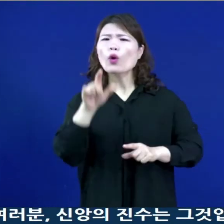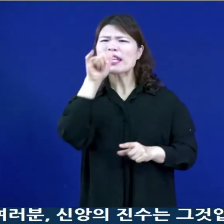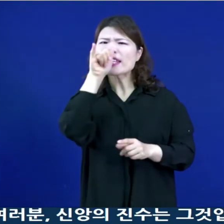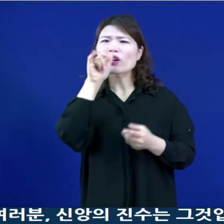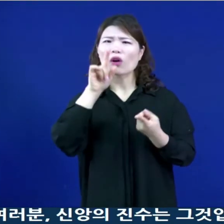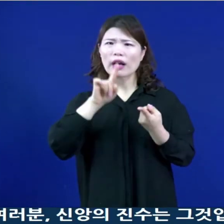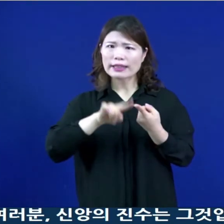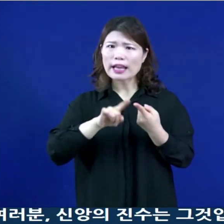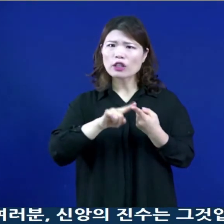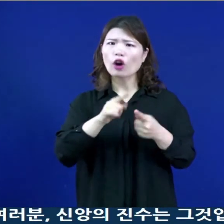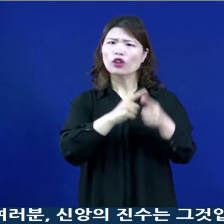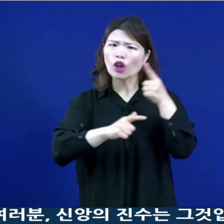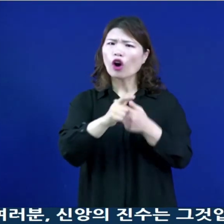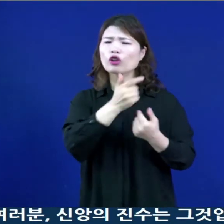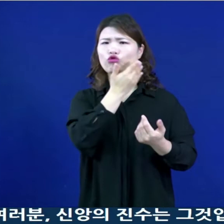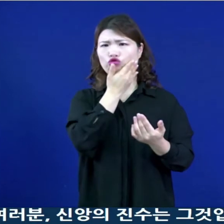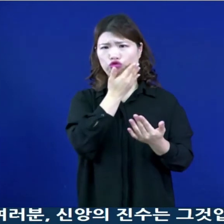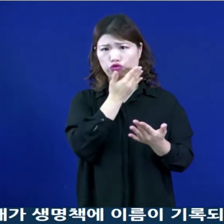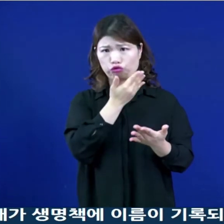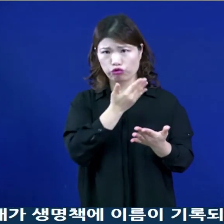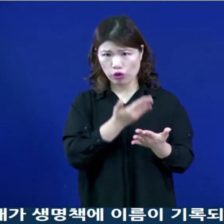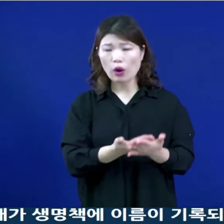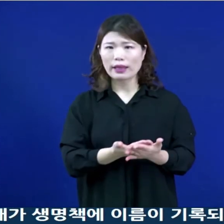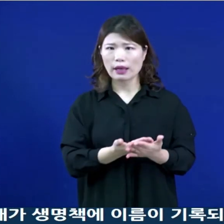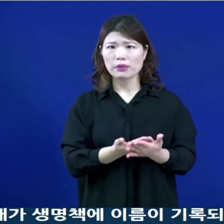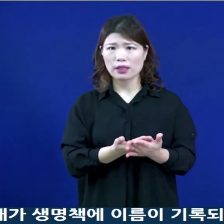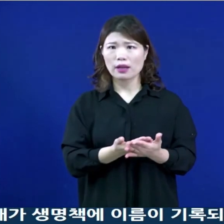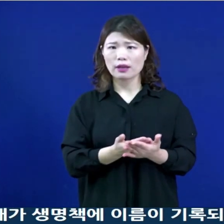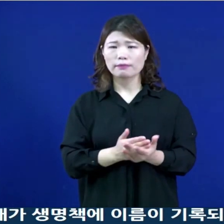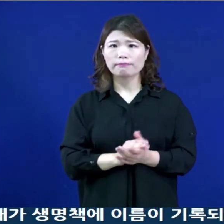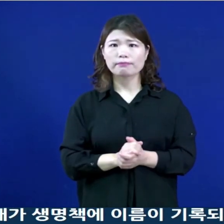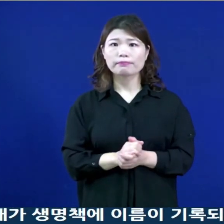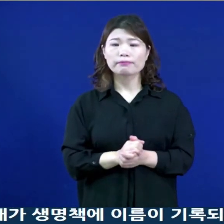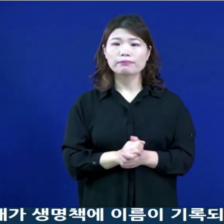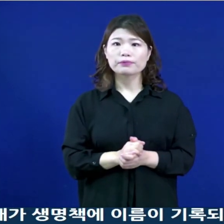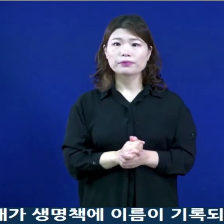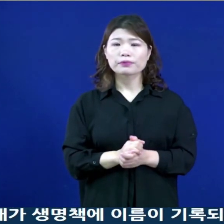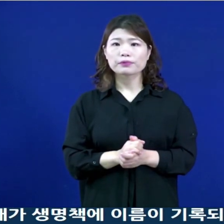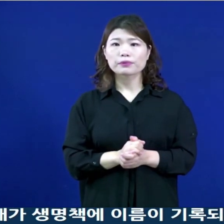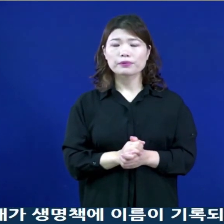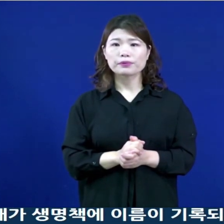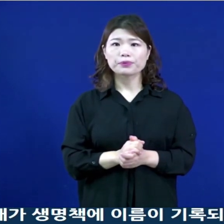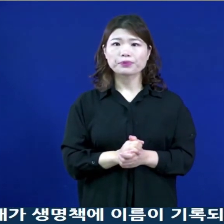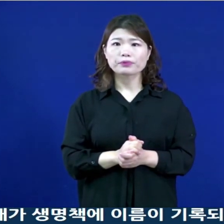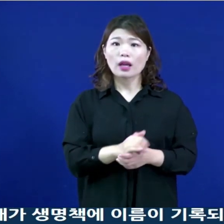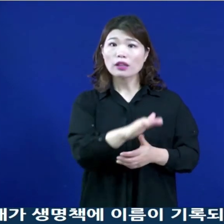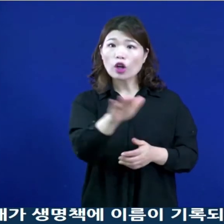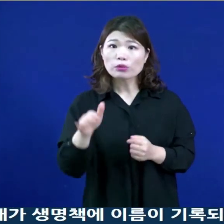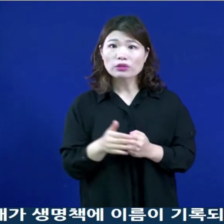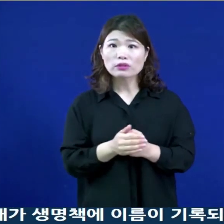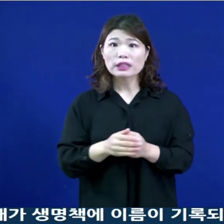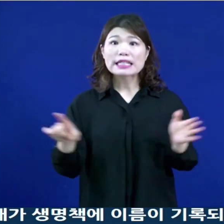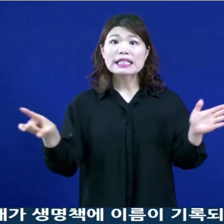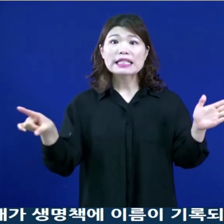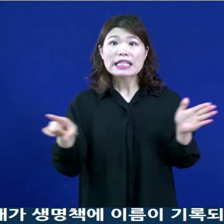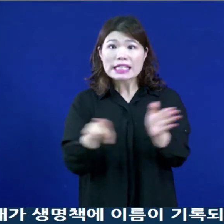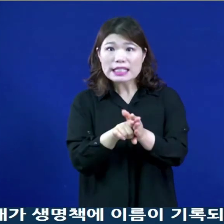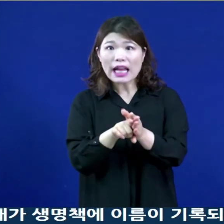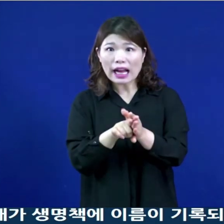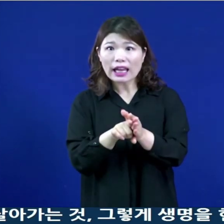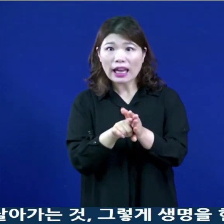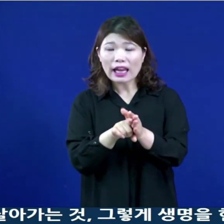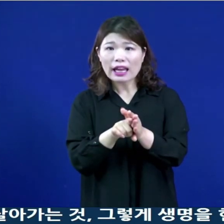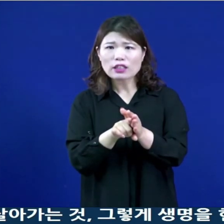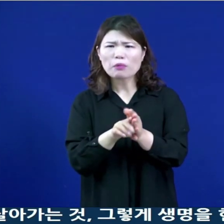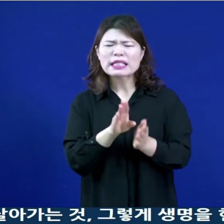것, 이것이 더 중요한 요소라는 사실입니다. 여러분 신앙의 진수가 저와